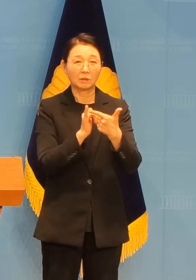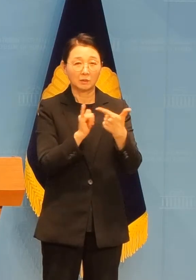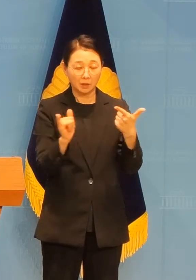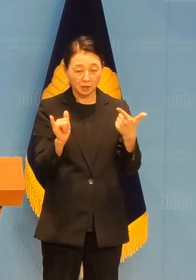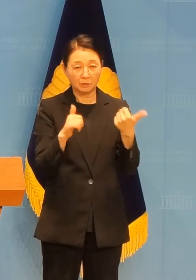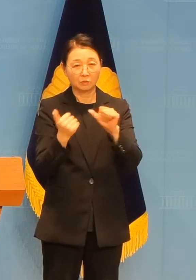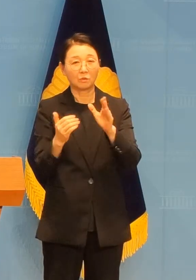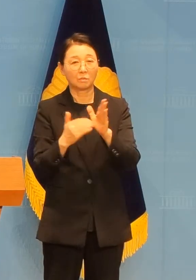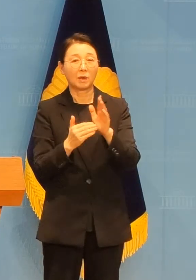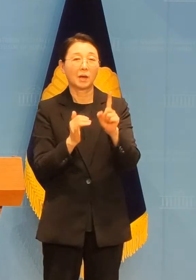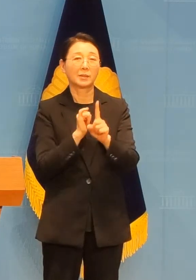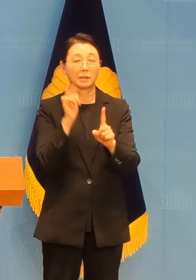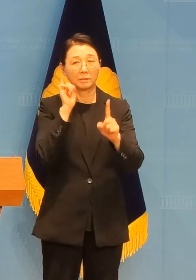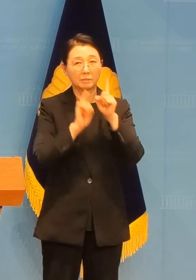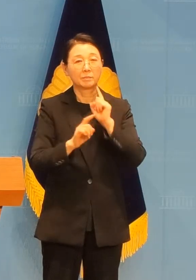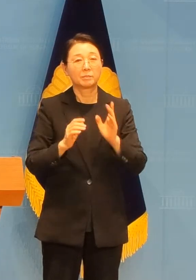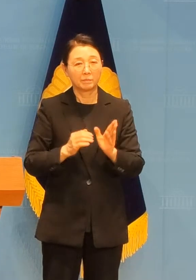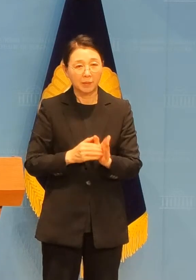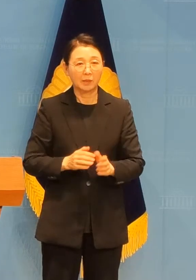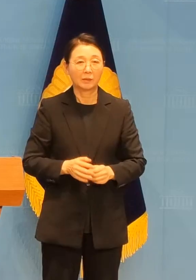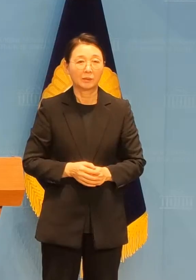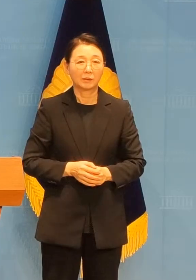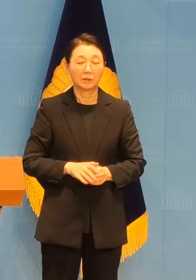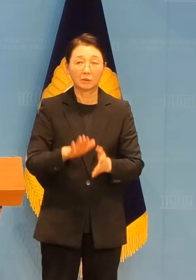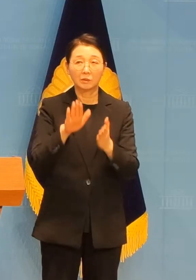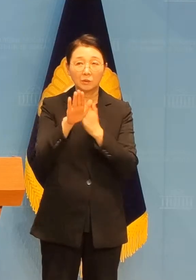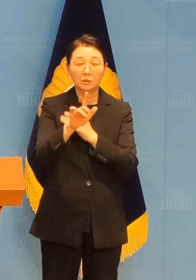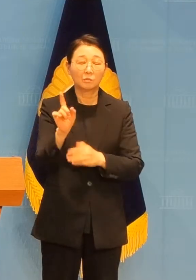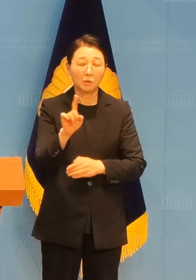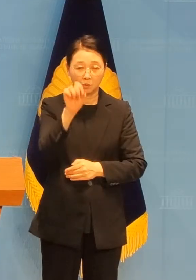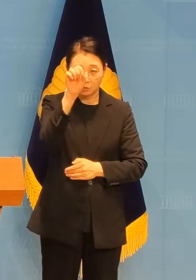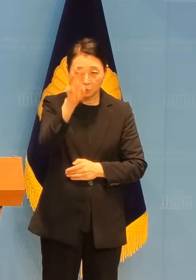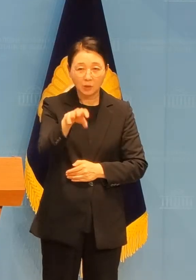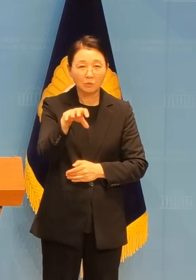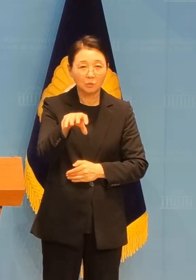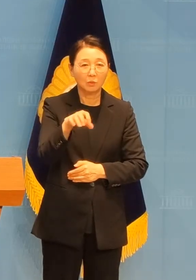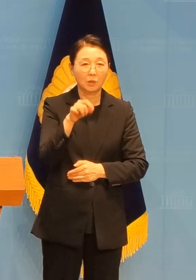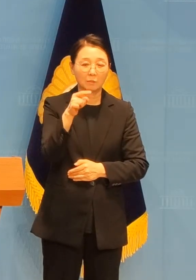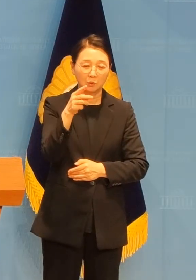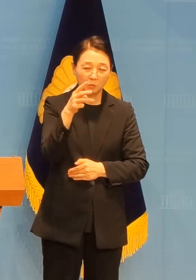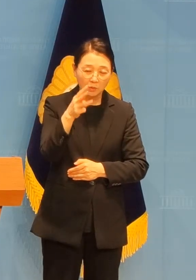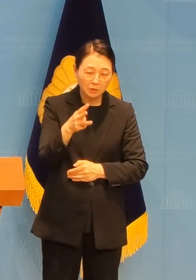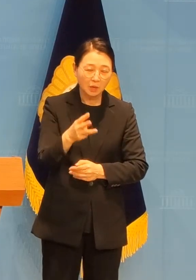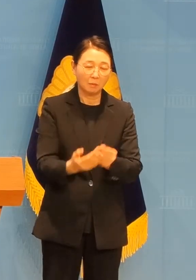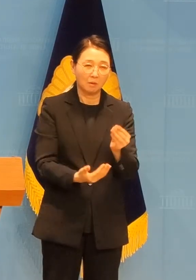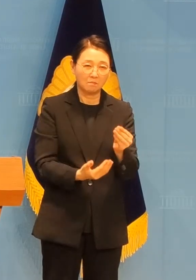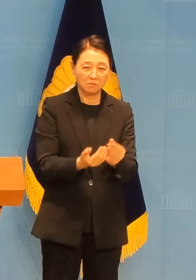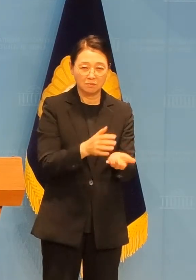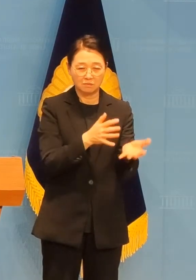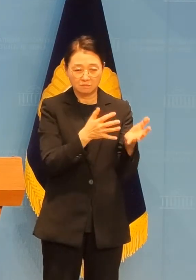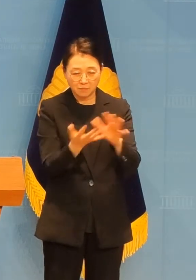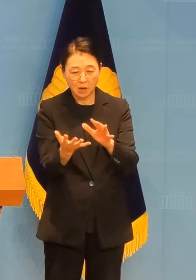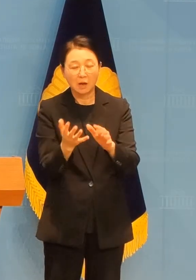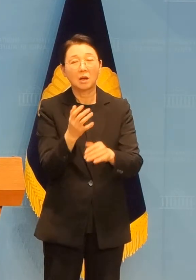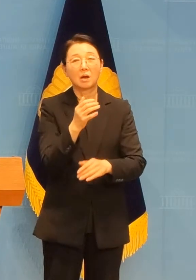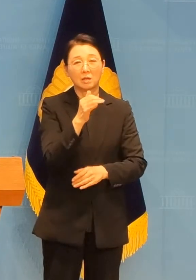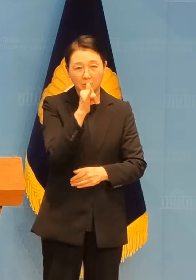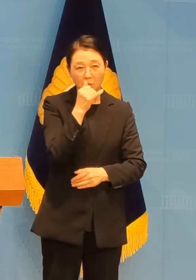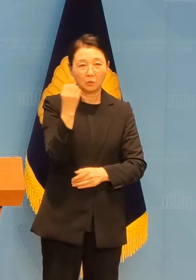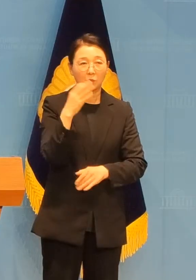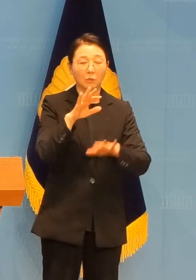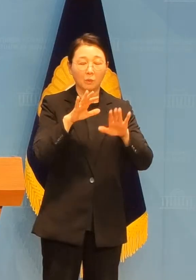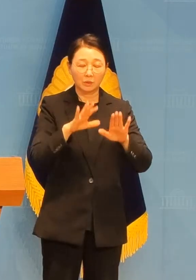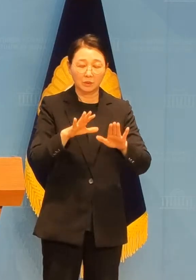숨지고 1명이 다쳤습니다. 그 이후로도 광주에서 3차례나 대형 붕괴 참사가 반복됐고 아직